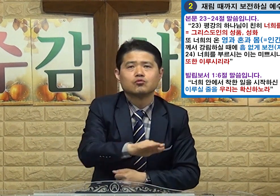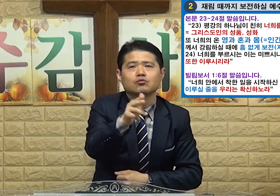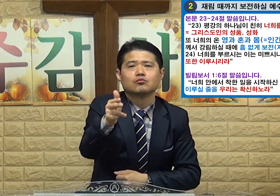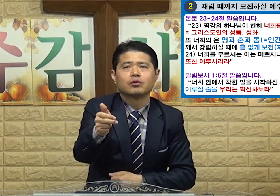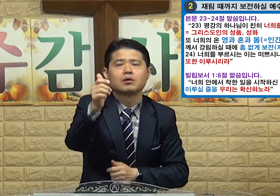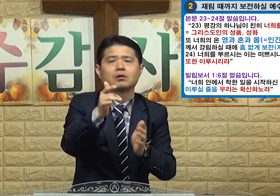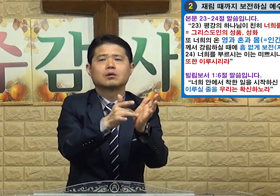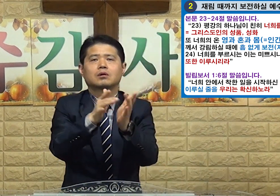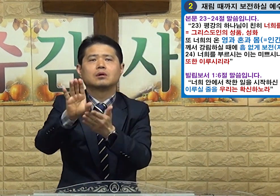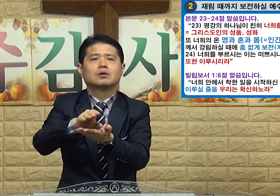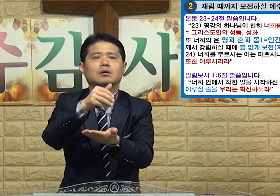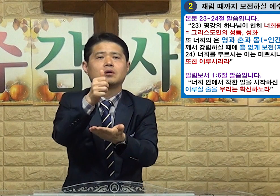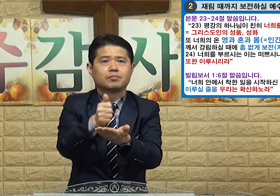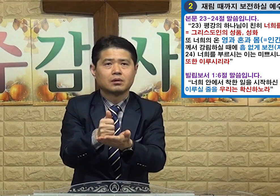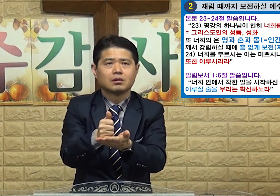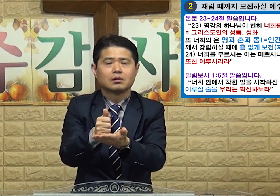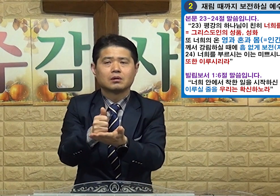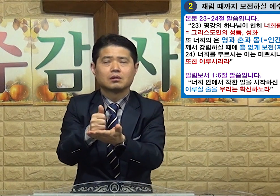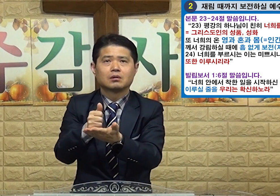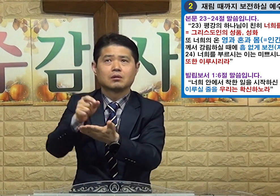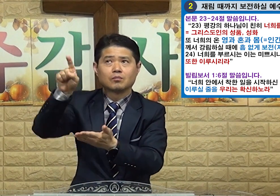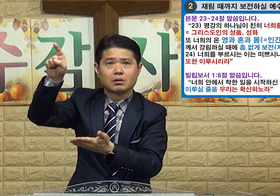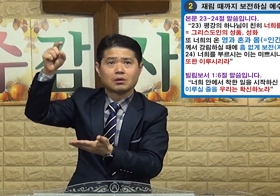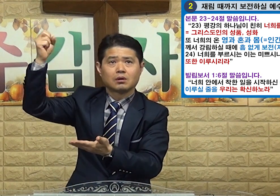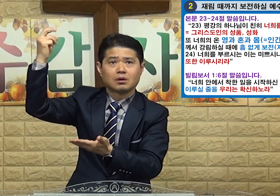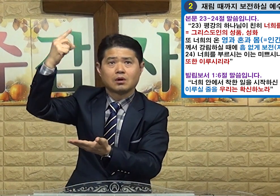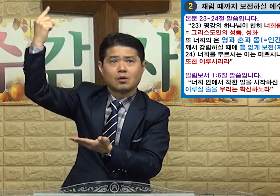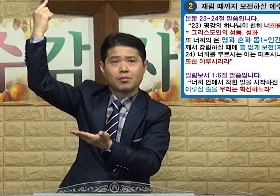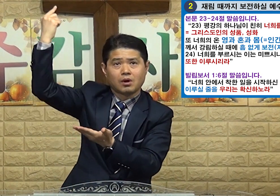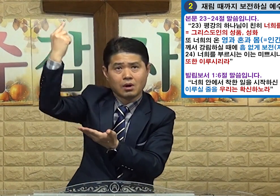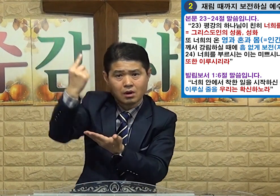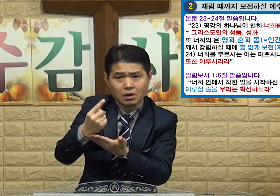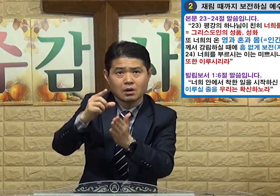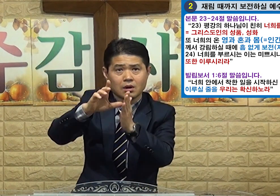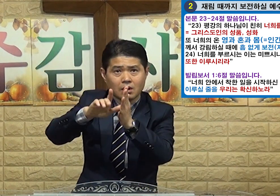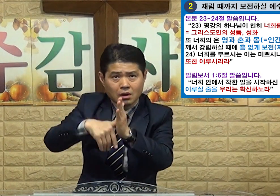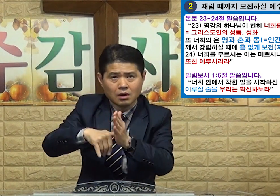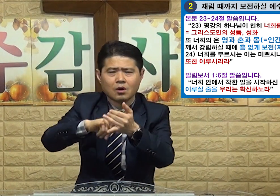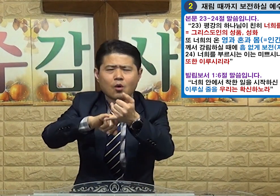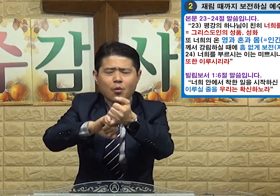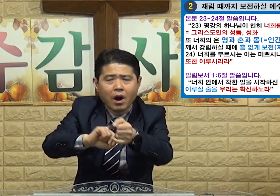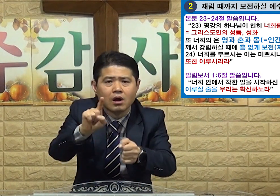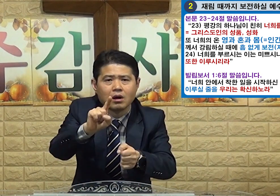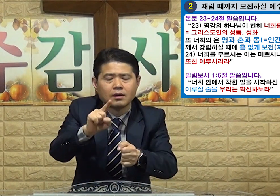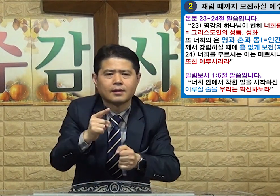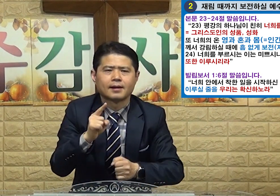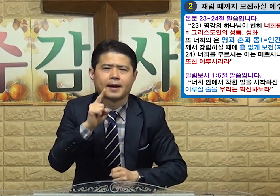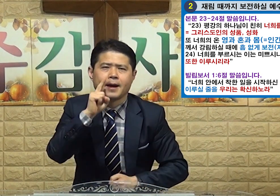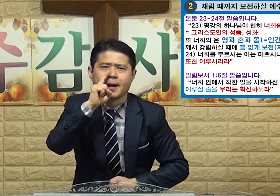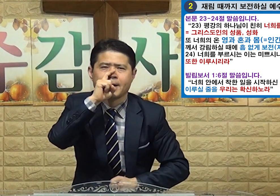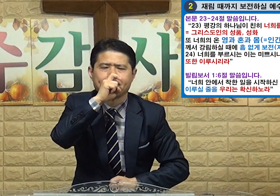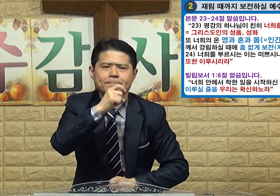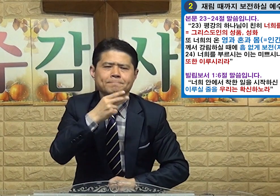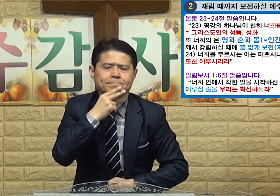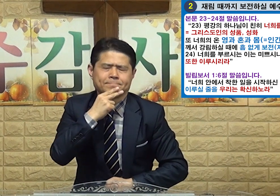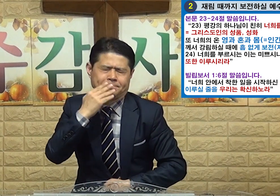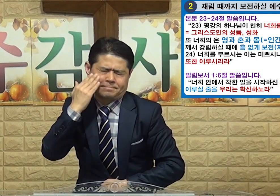것입니다. 우리가 우리 주 예수 그리스도가 이 땅에 오실 때 약속하신 것이